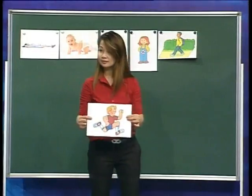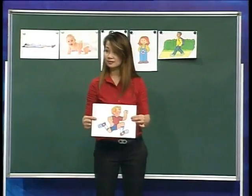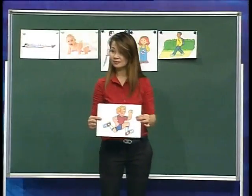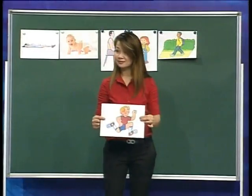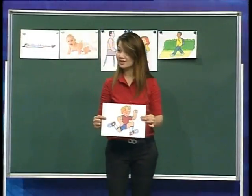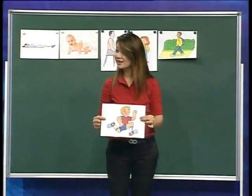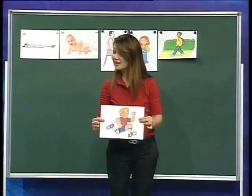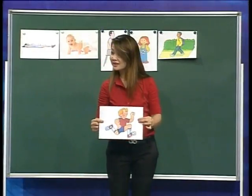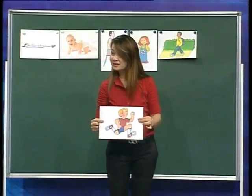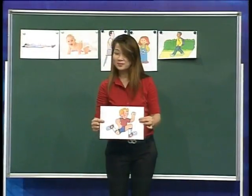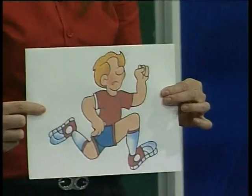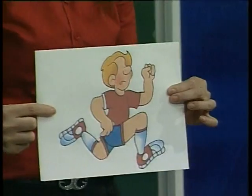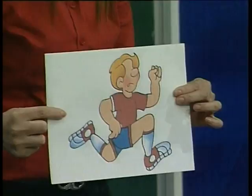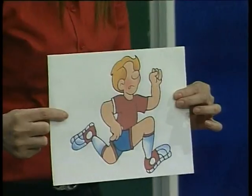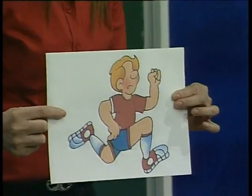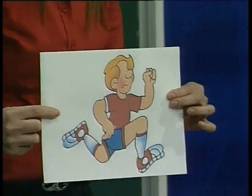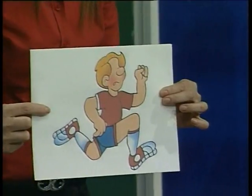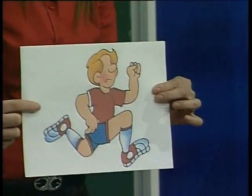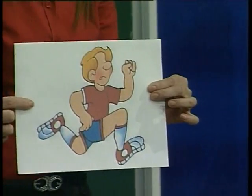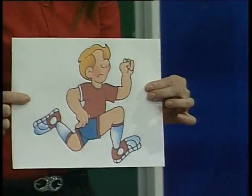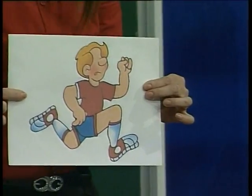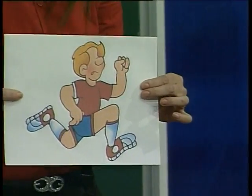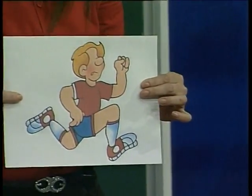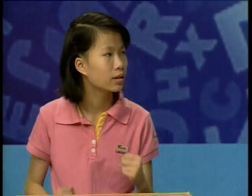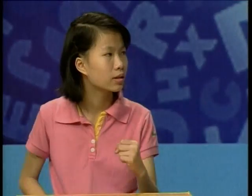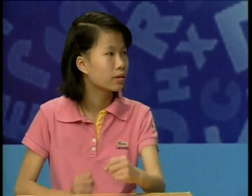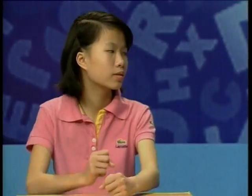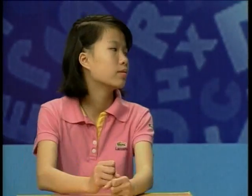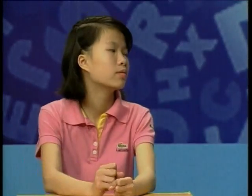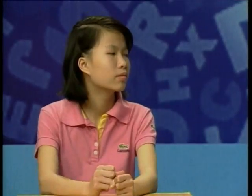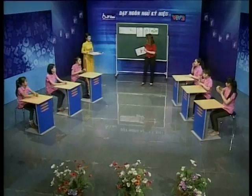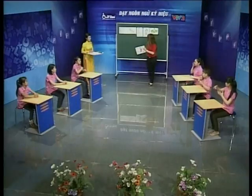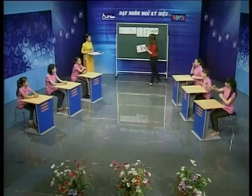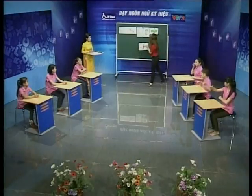Chúng ta hãy cùng quan sát bức tranh tiếp theo À các bạn có vẻ đoán ra được hành động này rồi